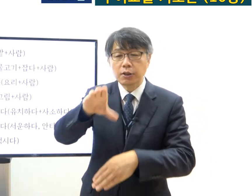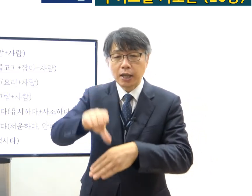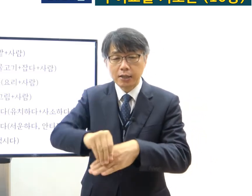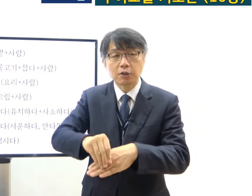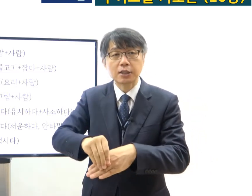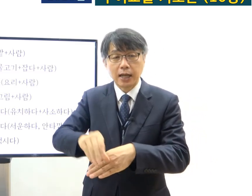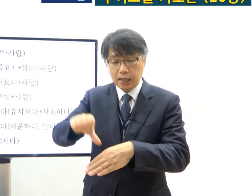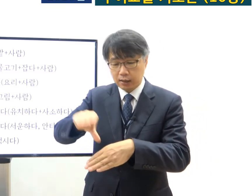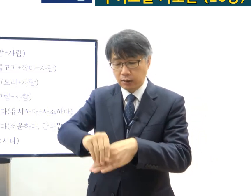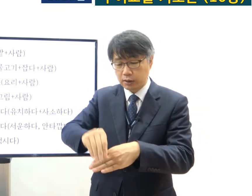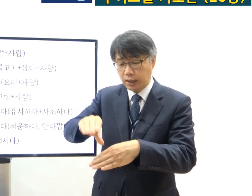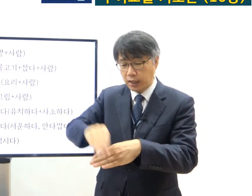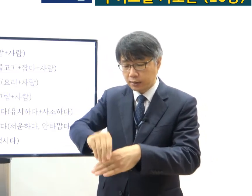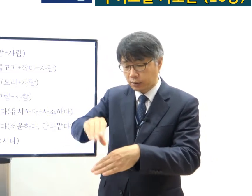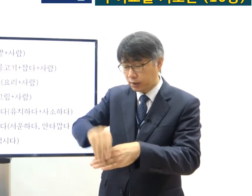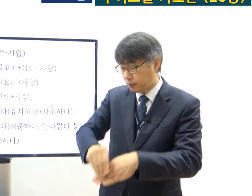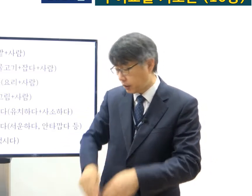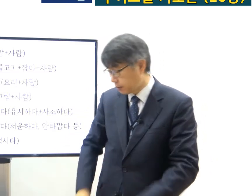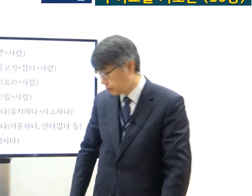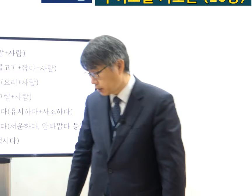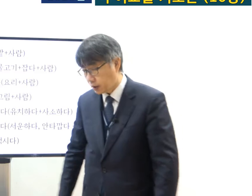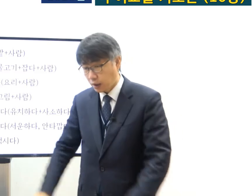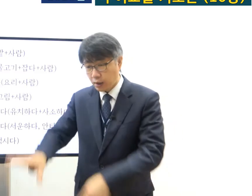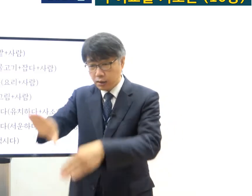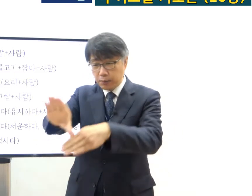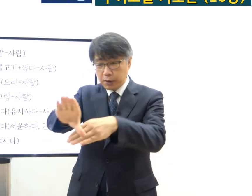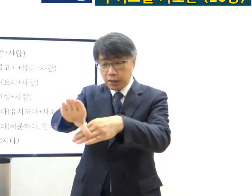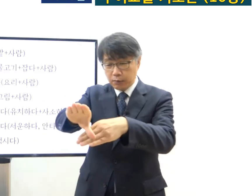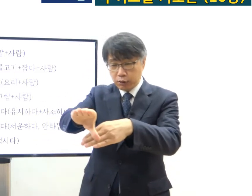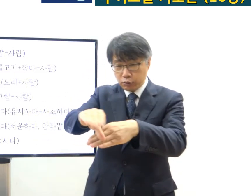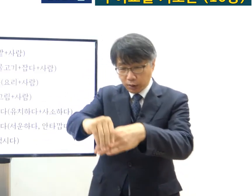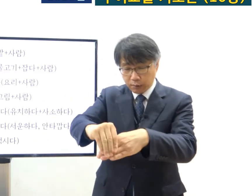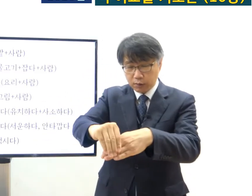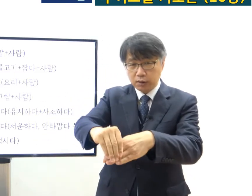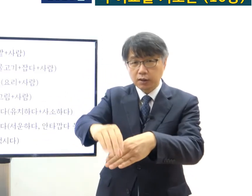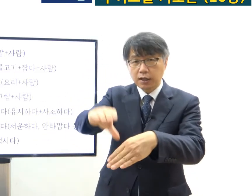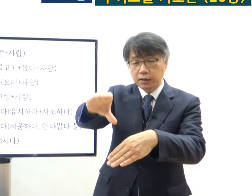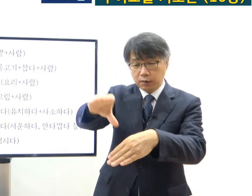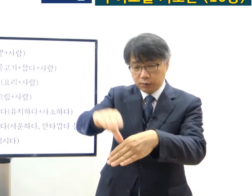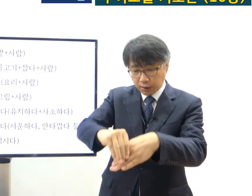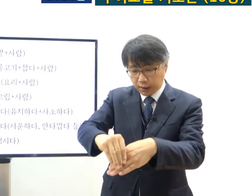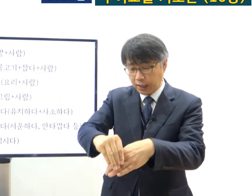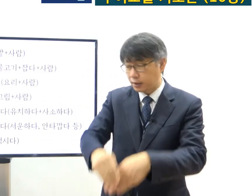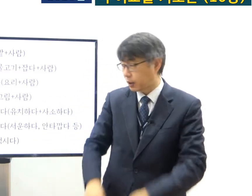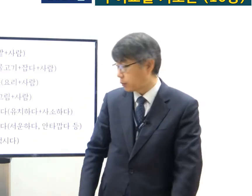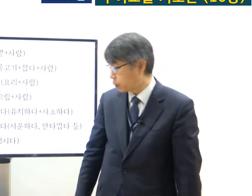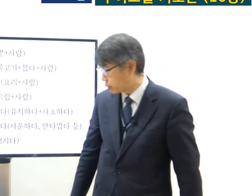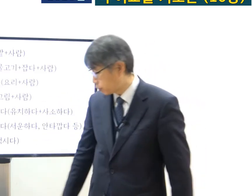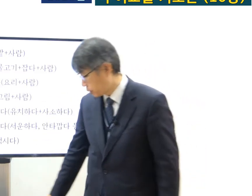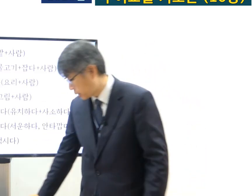젖다, 적시다입니다. 이렇게 스펀지에서 물이 쫙 들어가는 것처럼 젖다. 이렇게 표현해 주시면